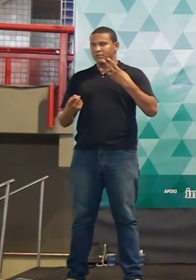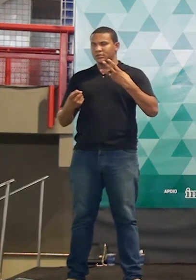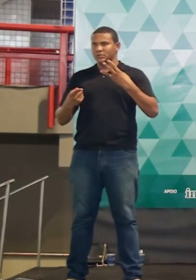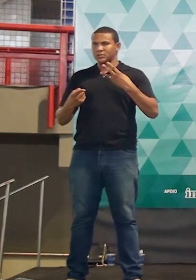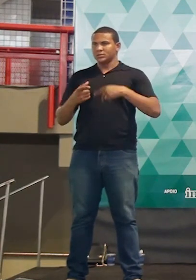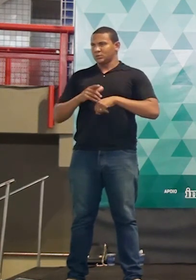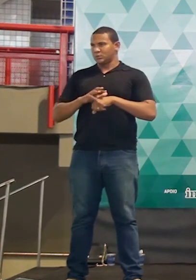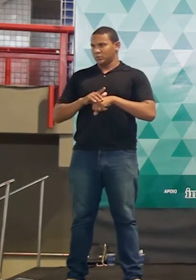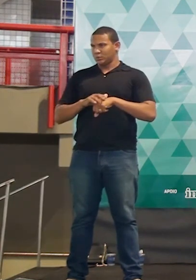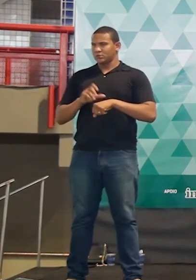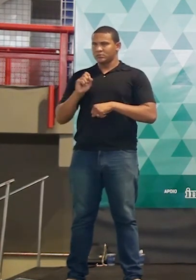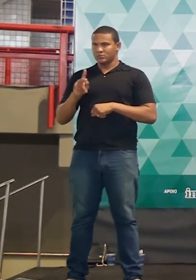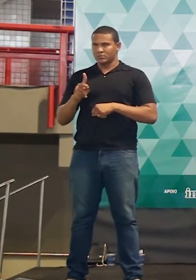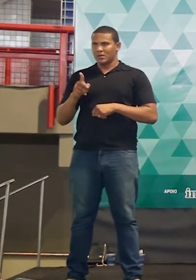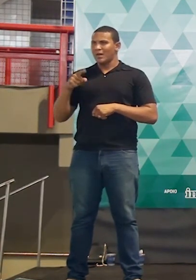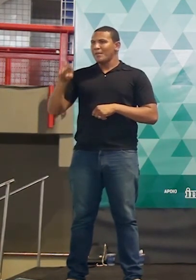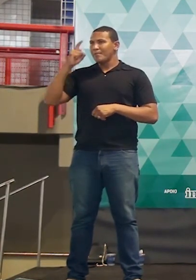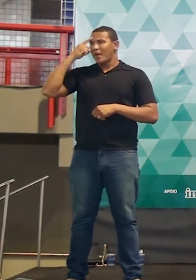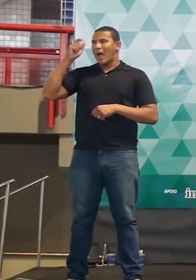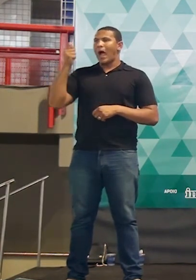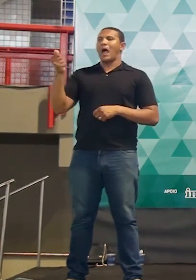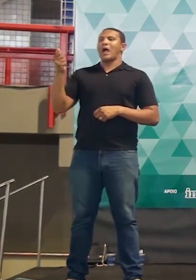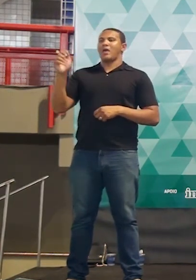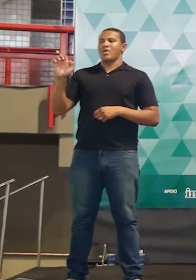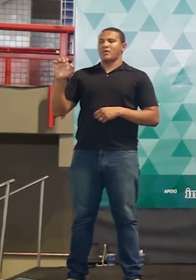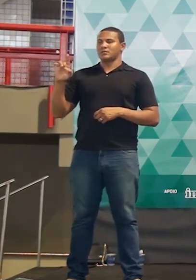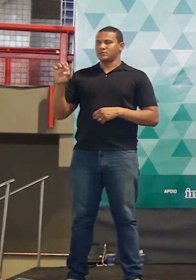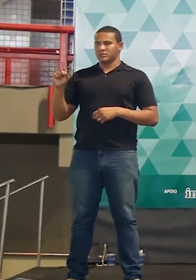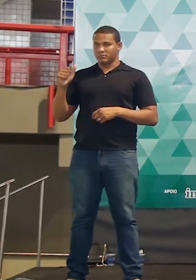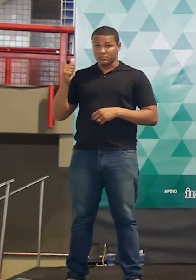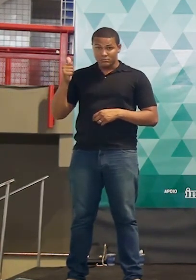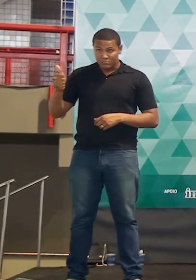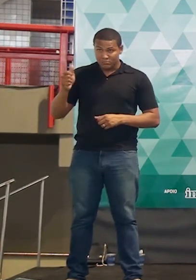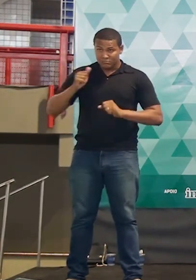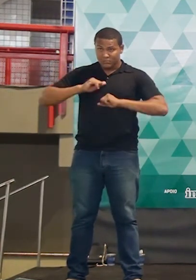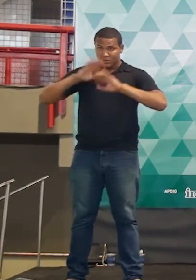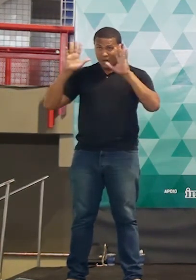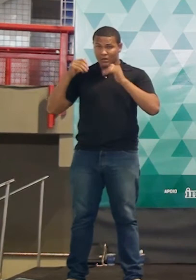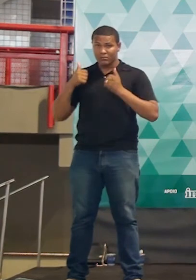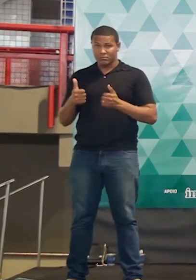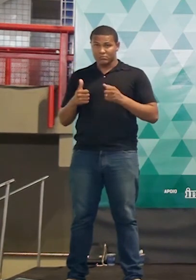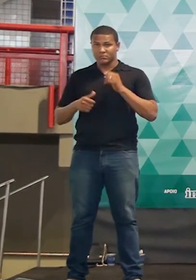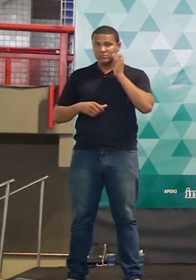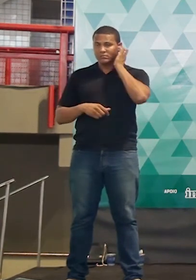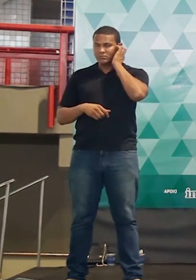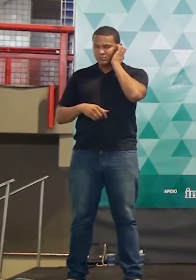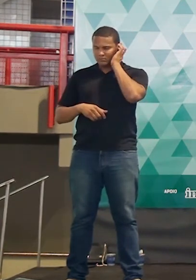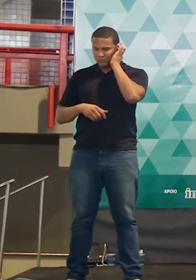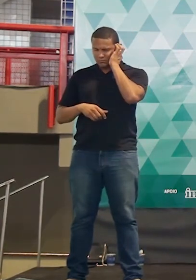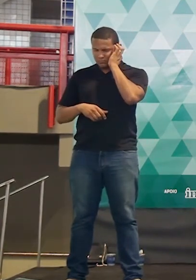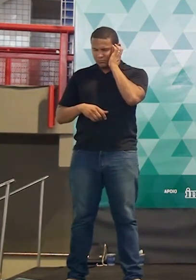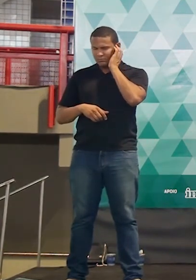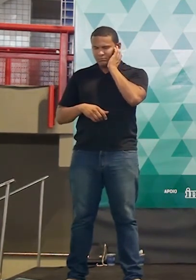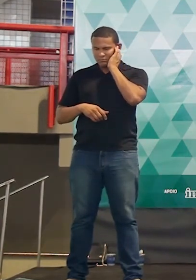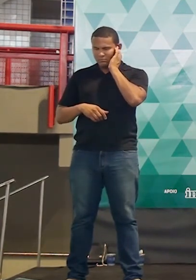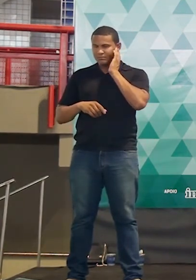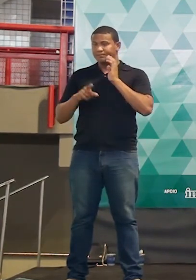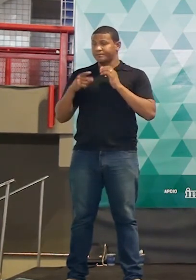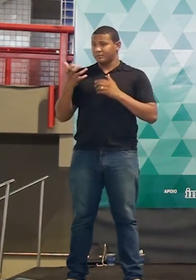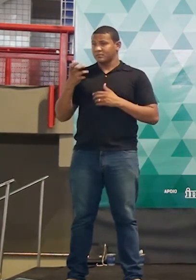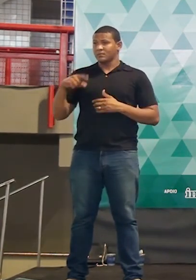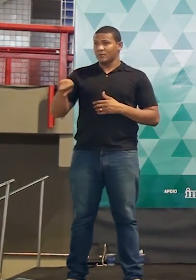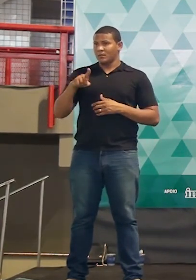não a Aedes, como a galera chama. Tudo claro? Eu queria deixar esses 2 temas e um